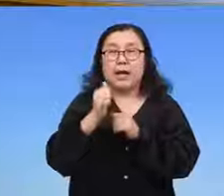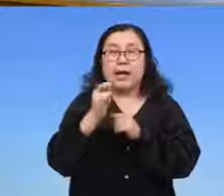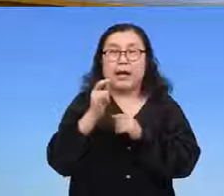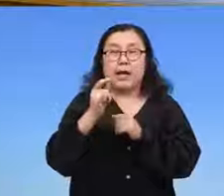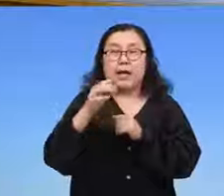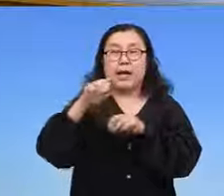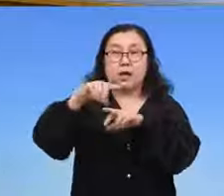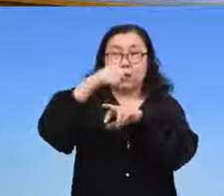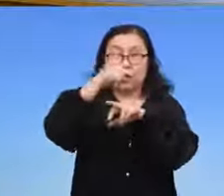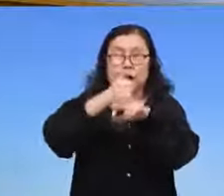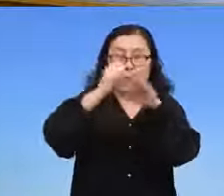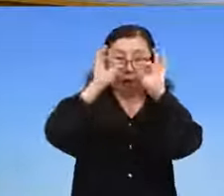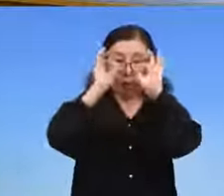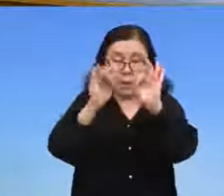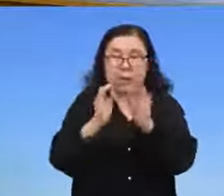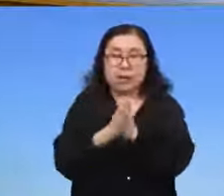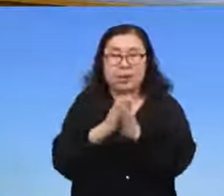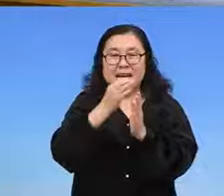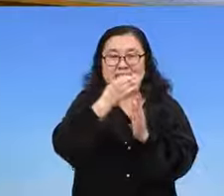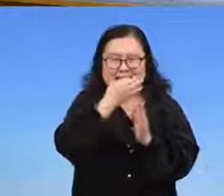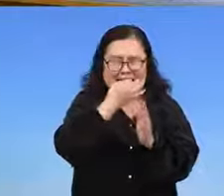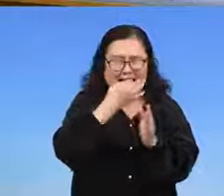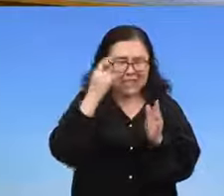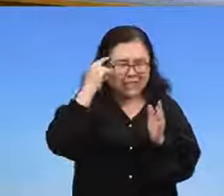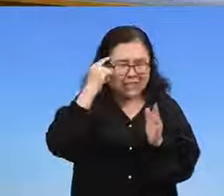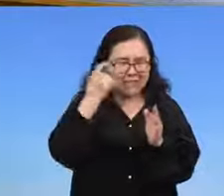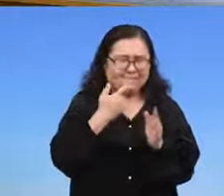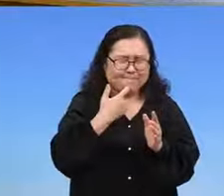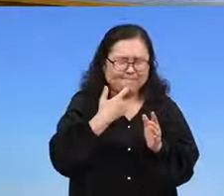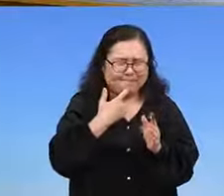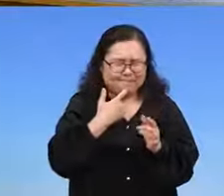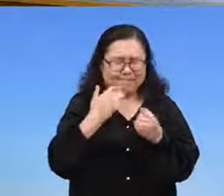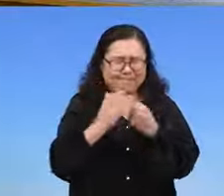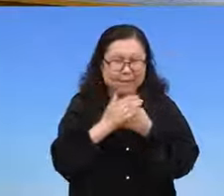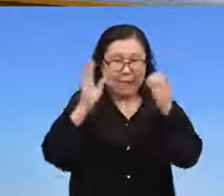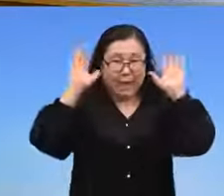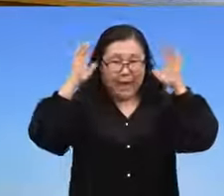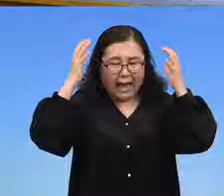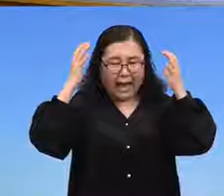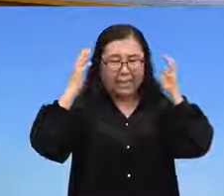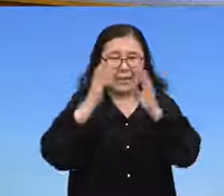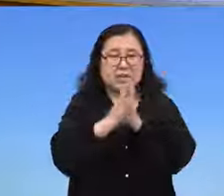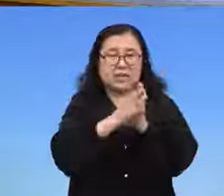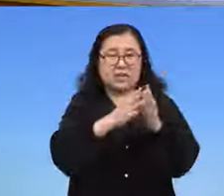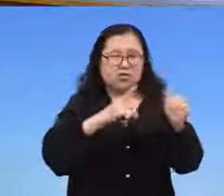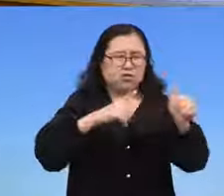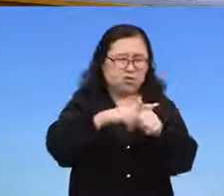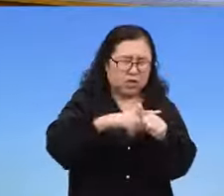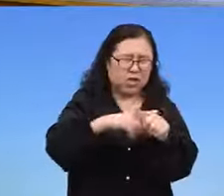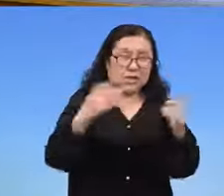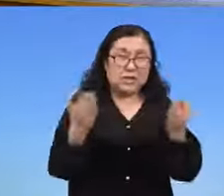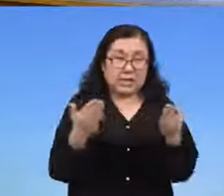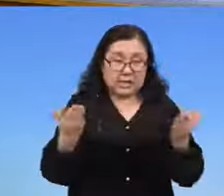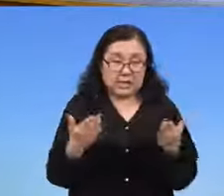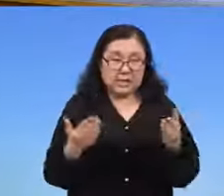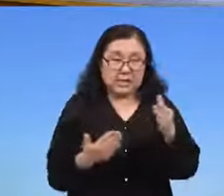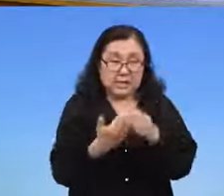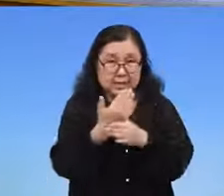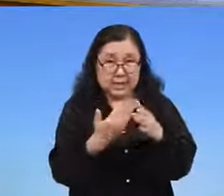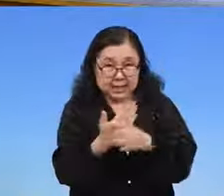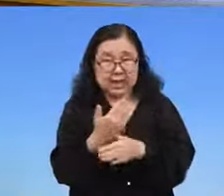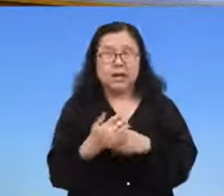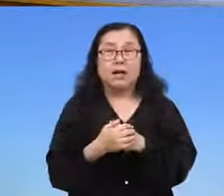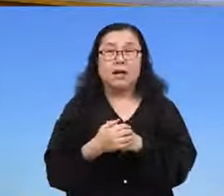헤롯을 보면은 그 탐욕과 집착 때문에 그 어린 아기를 죽이는, 그 주변 사람에게 해악을 끼치는 짓을